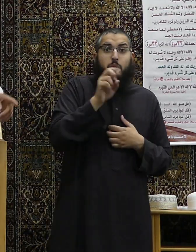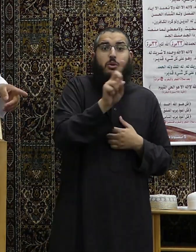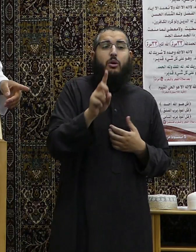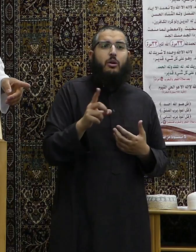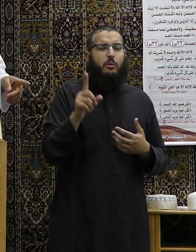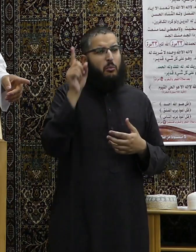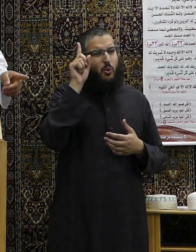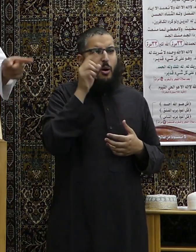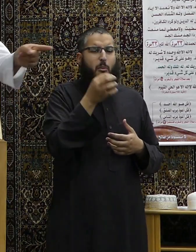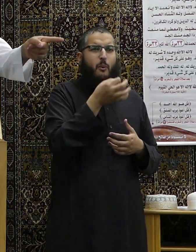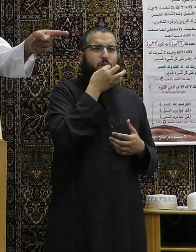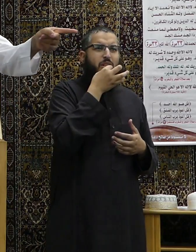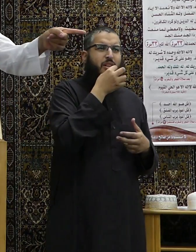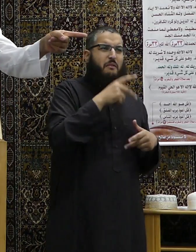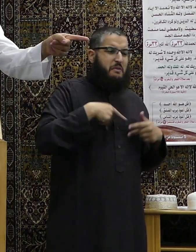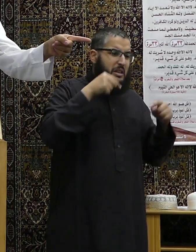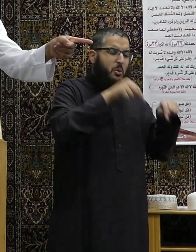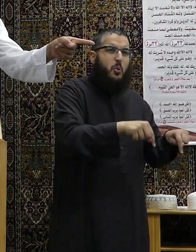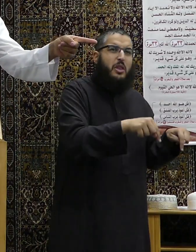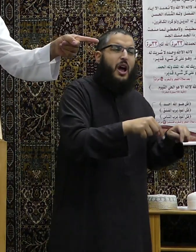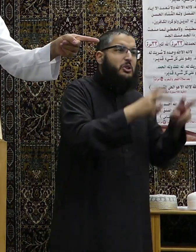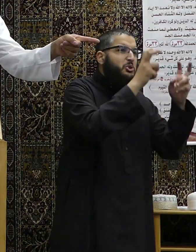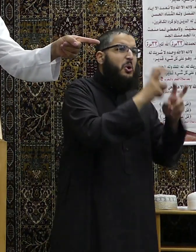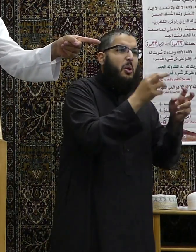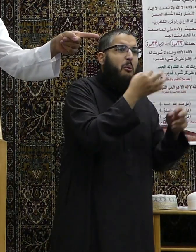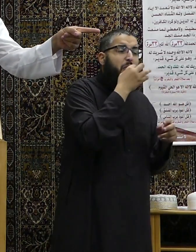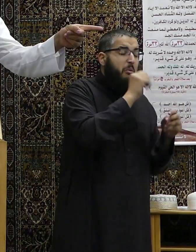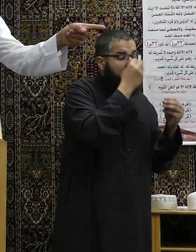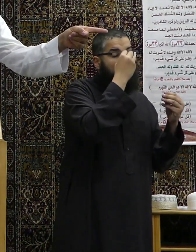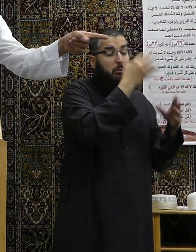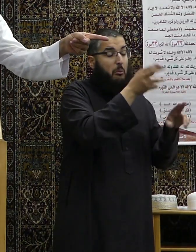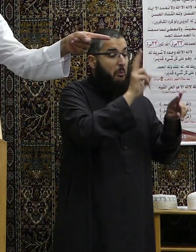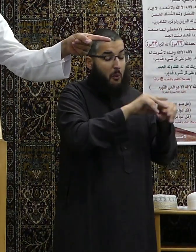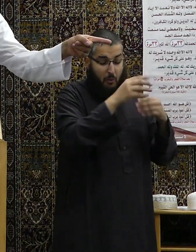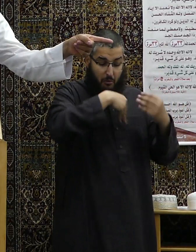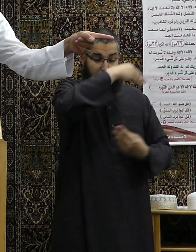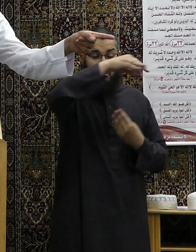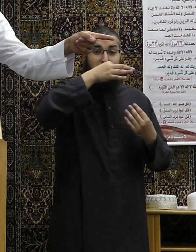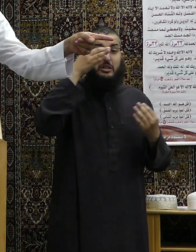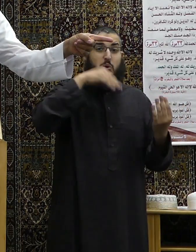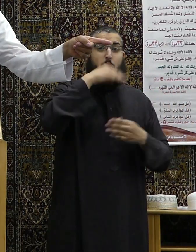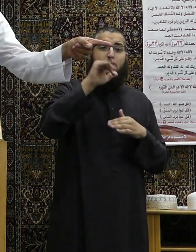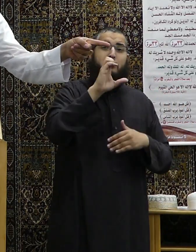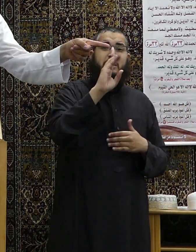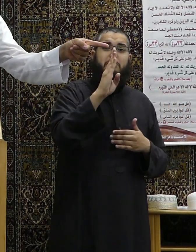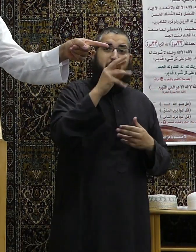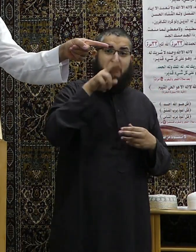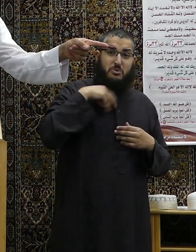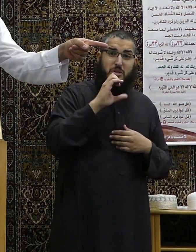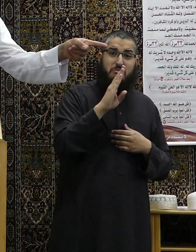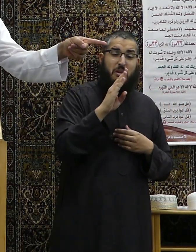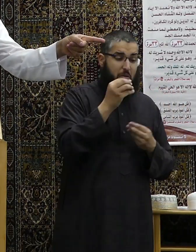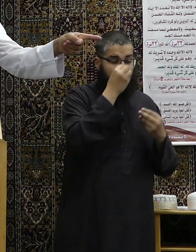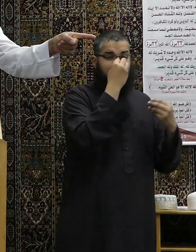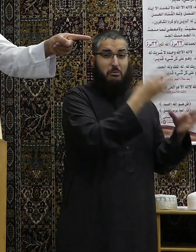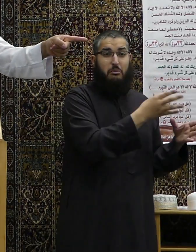Pourquoi tu profites de cette vie qui est éphémère? Tu vas la quitter tôt ou tard et tu seras dans un linceul. Même ta carte bleue, tu ne l'auras même pas.